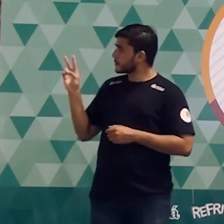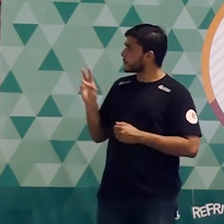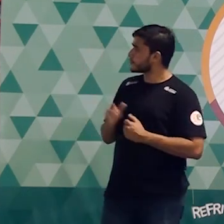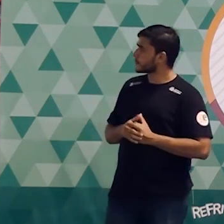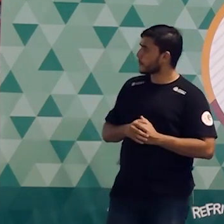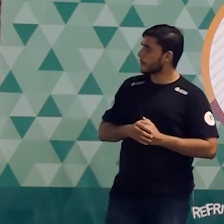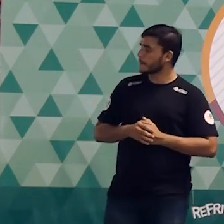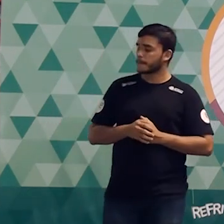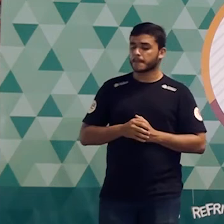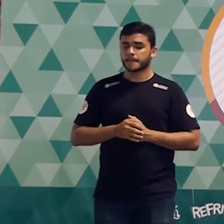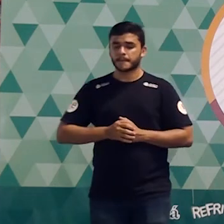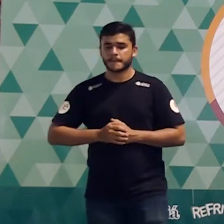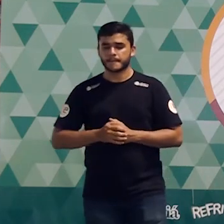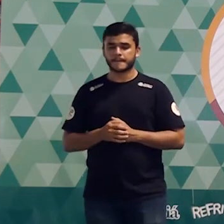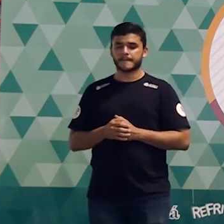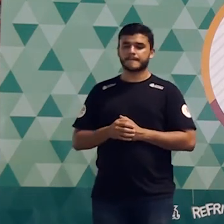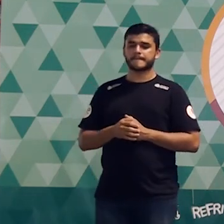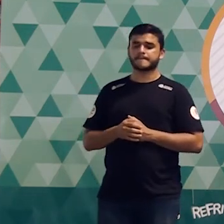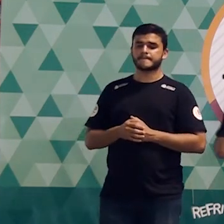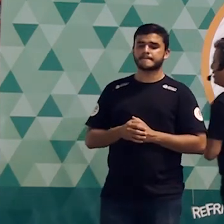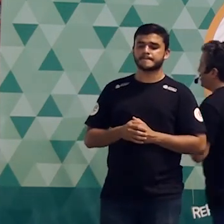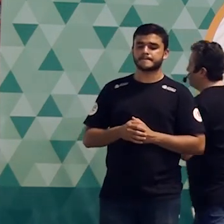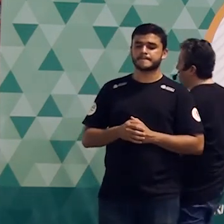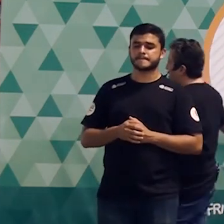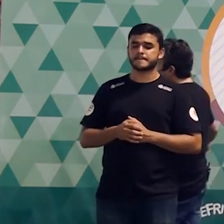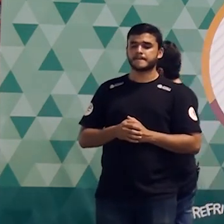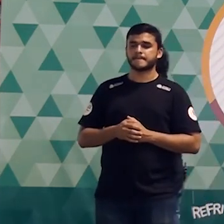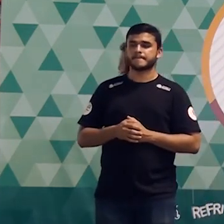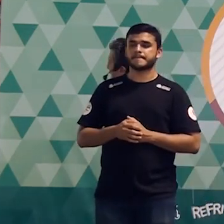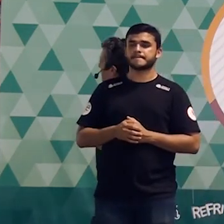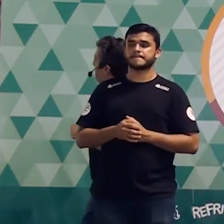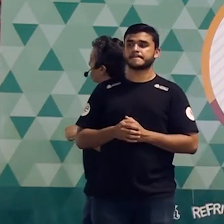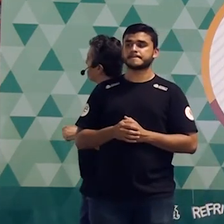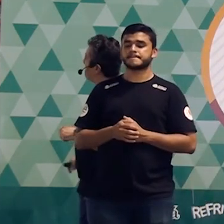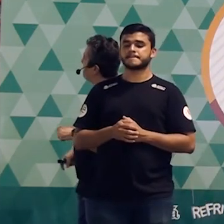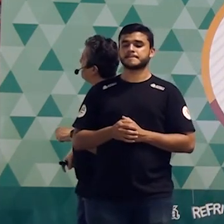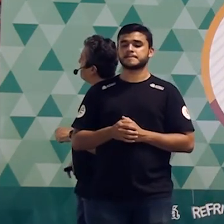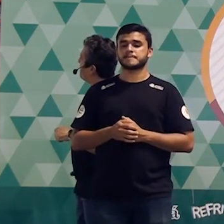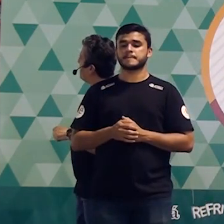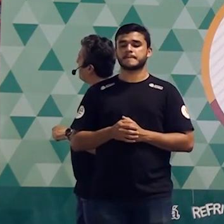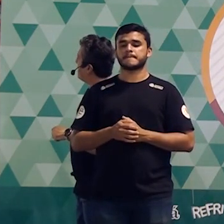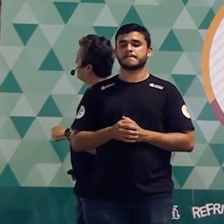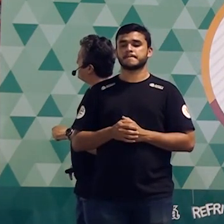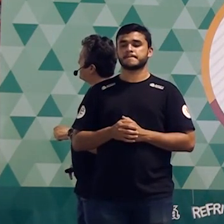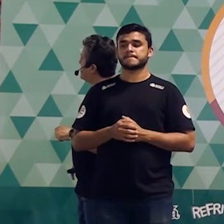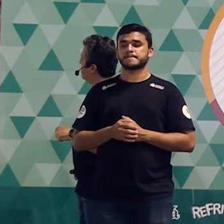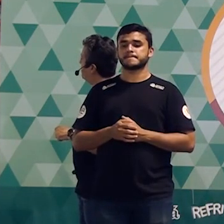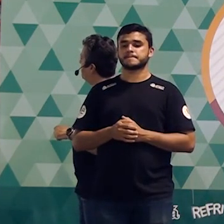aqui, certo? Ele vai colocar aqui para a gente ver. Olha lá.